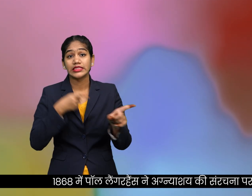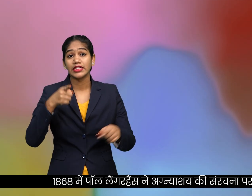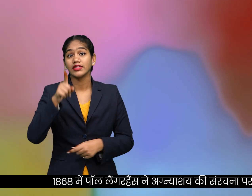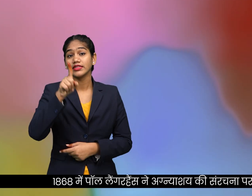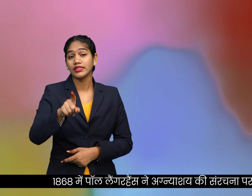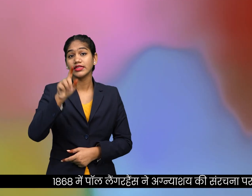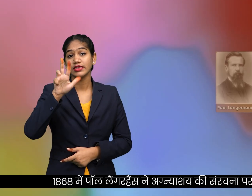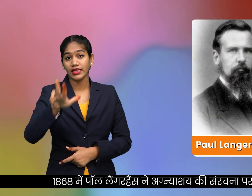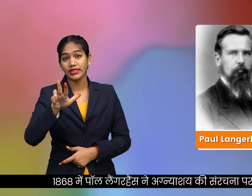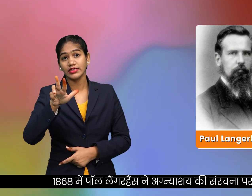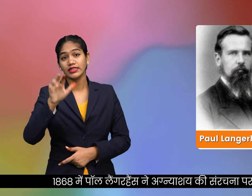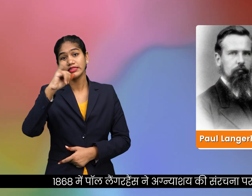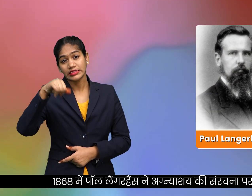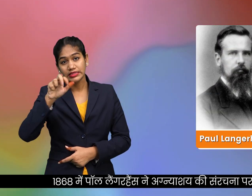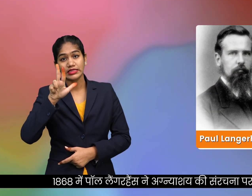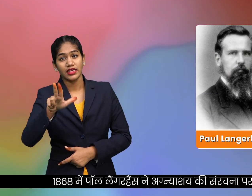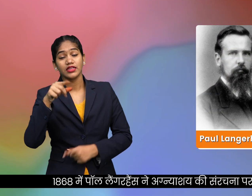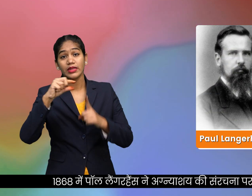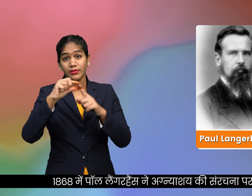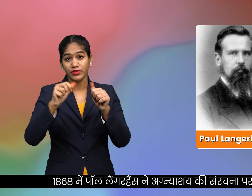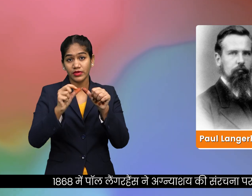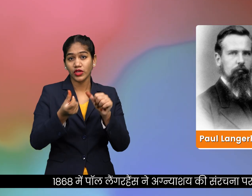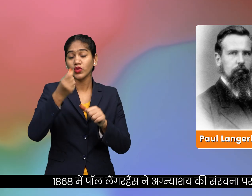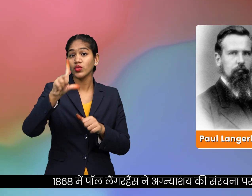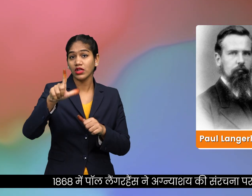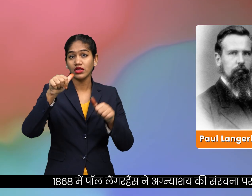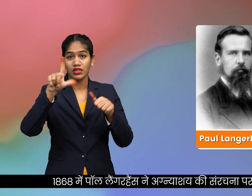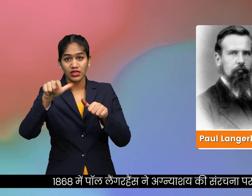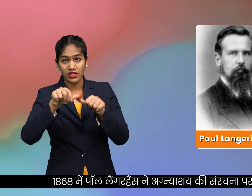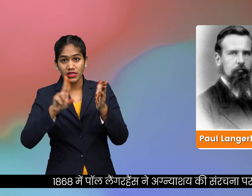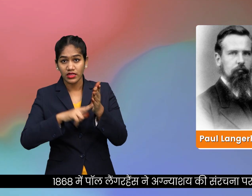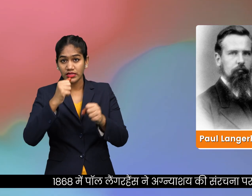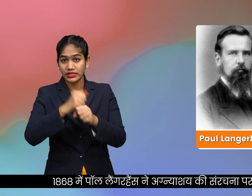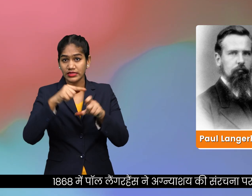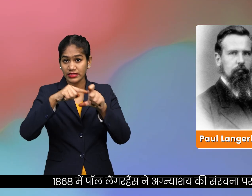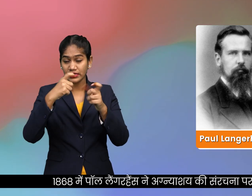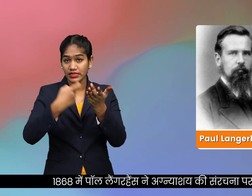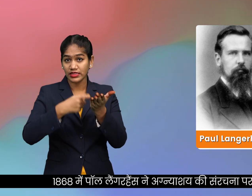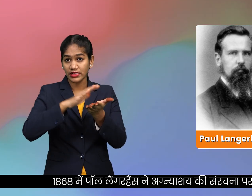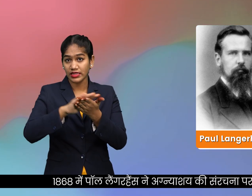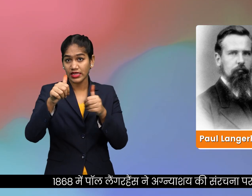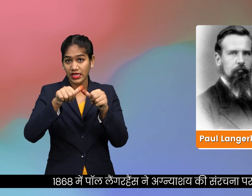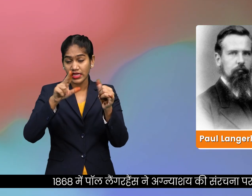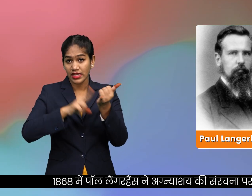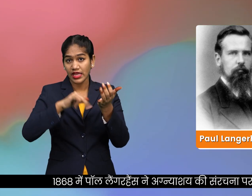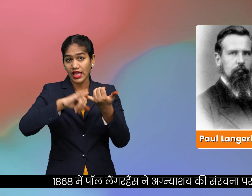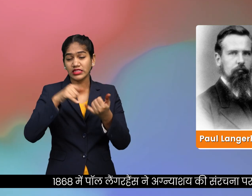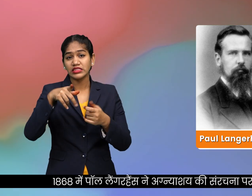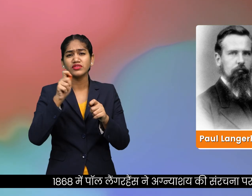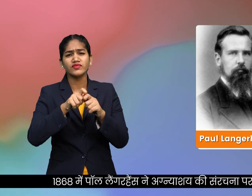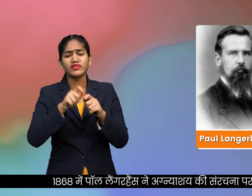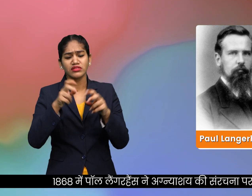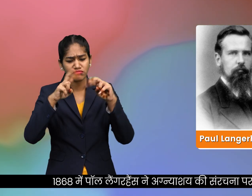1868 में पॉल लैंगरहैंस ने अग्न्याशय की संरचना पर काम